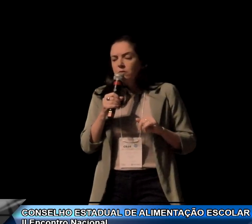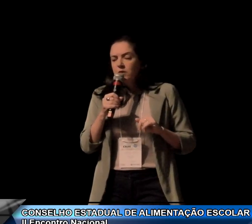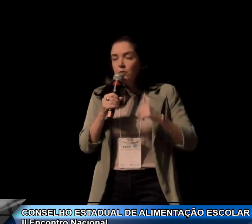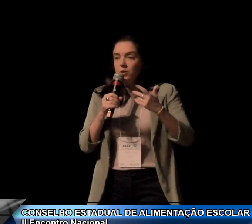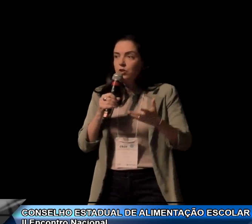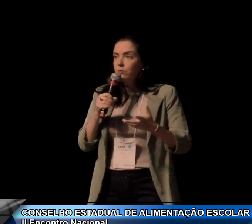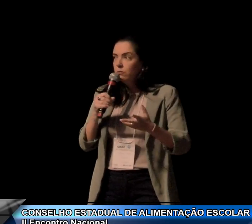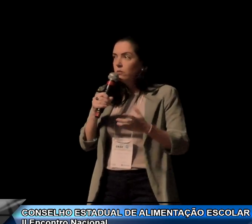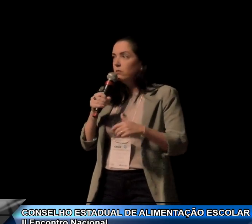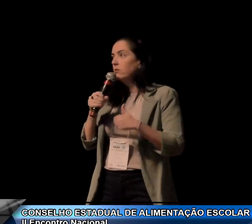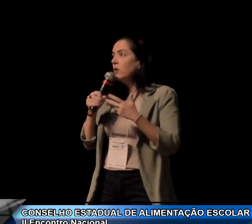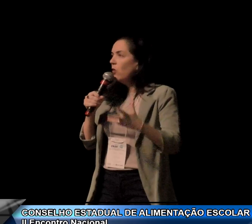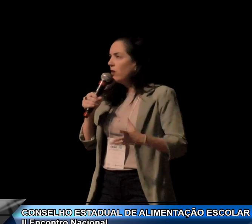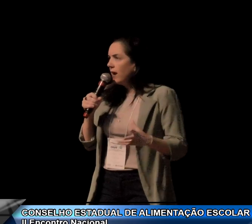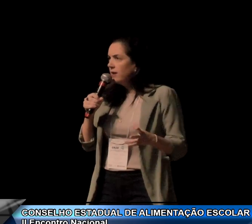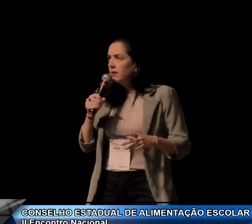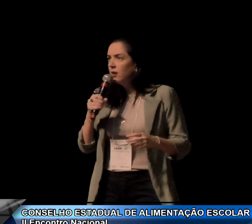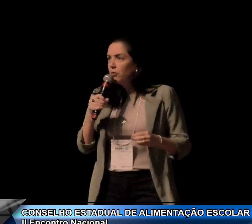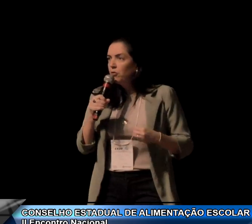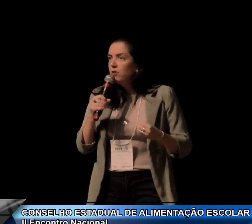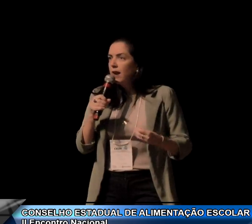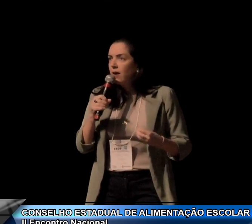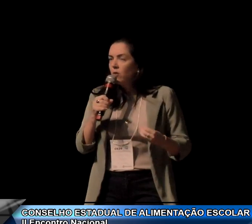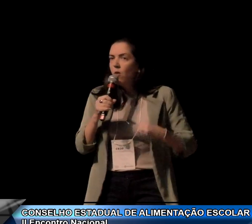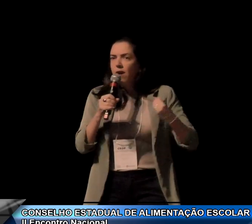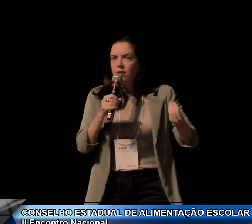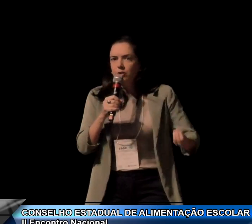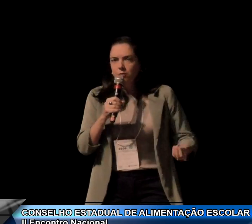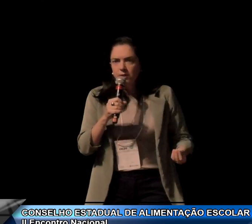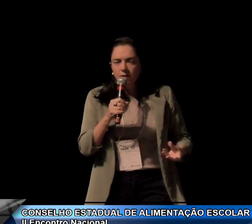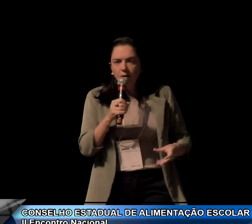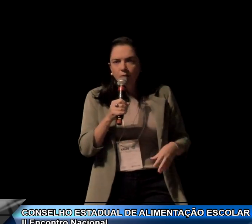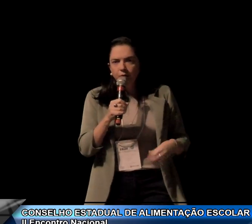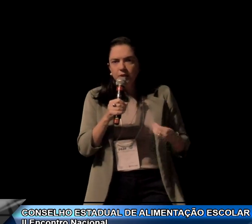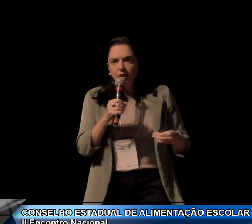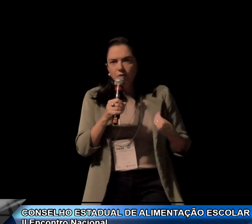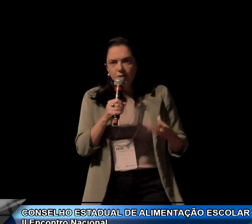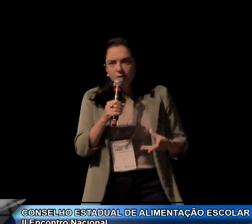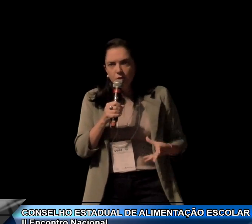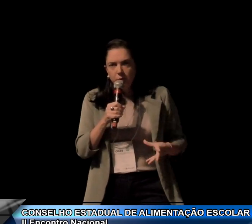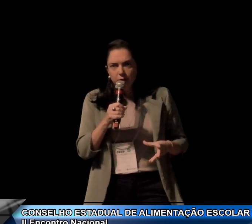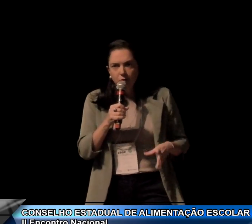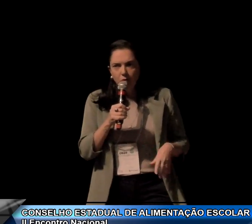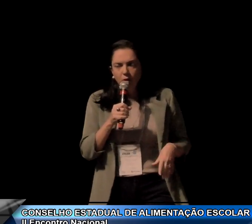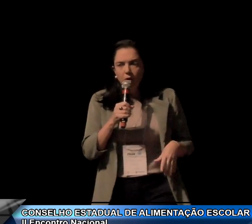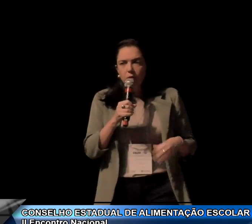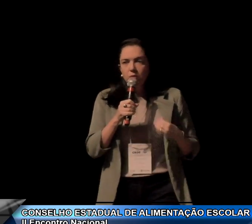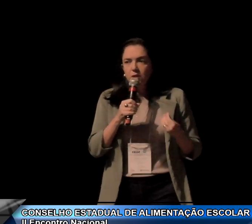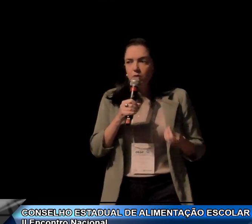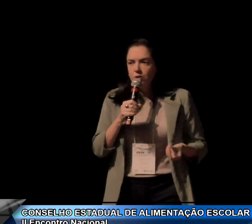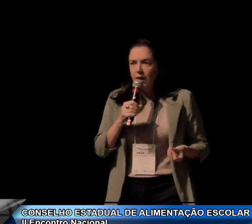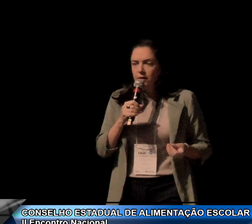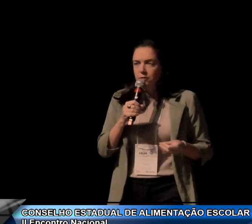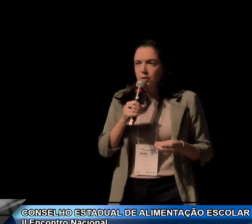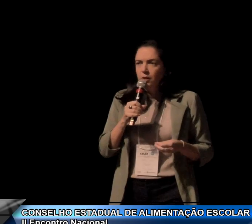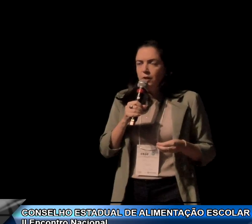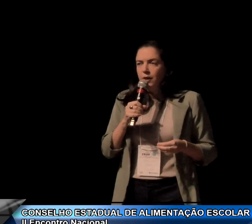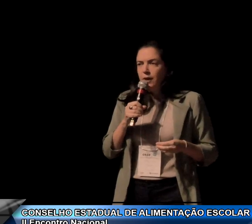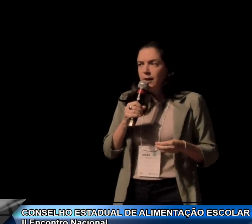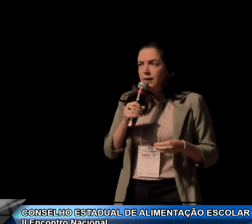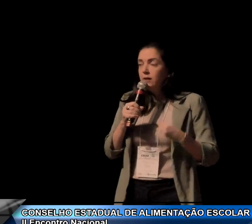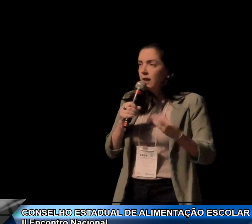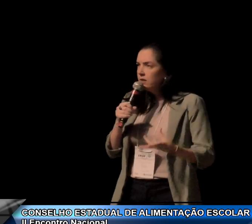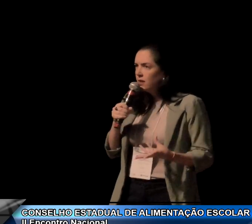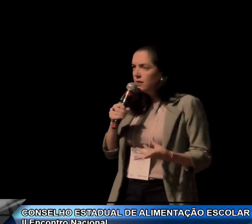se vocês não conhecem né procurar qual é a instituição Federal de ensino superior no seu estado